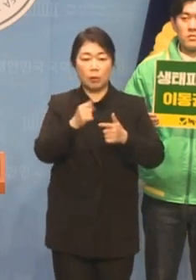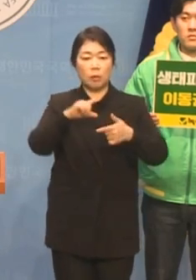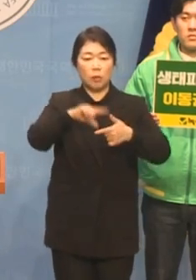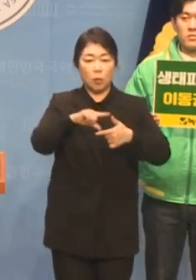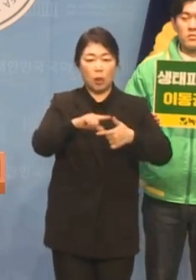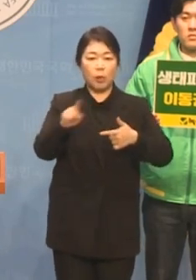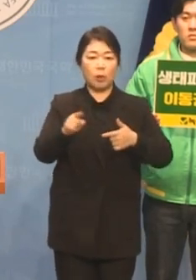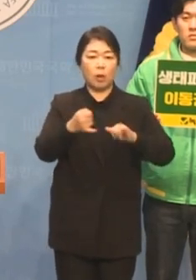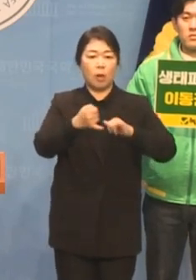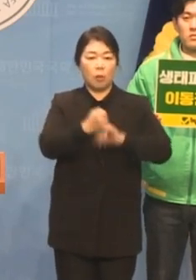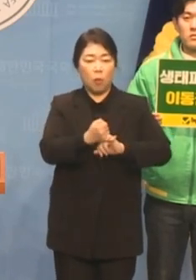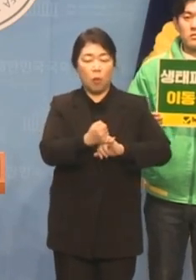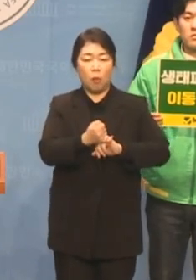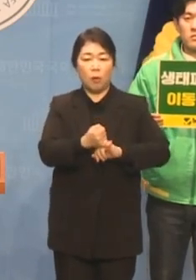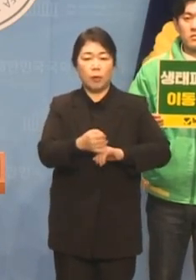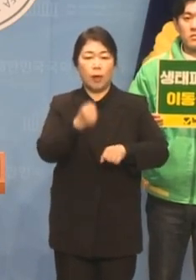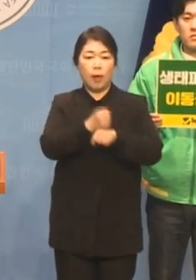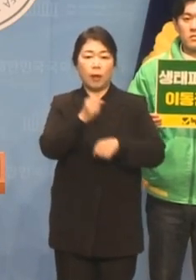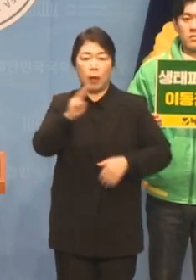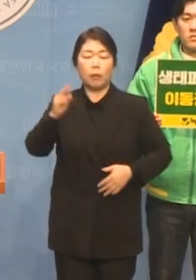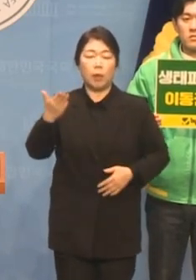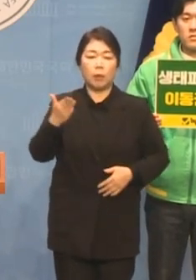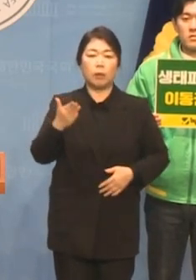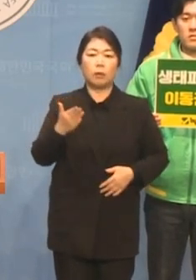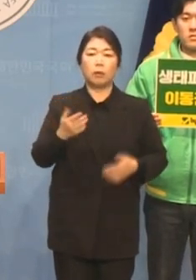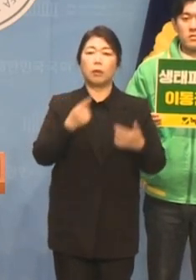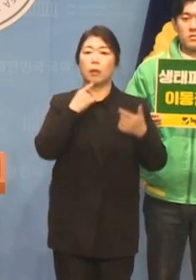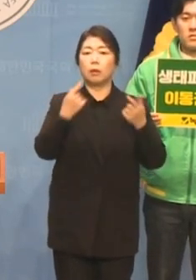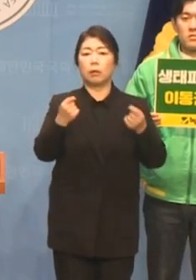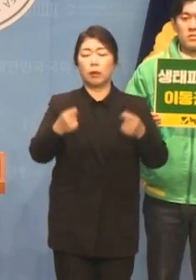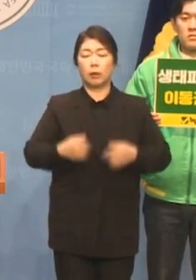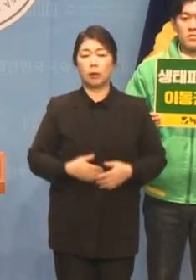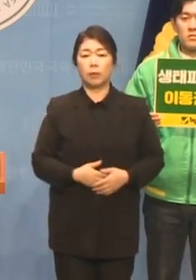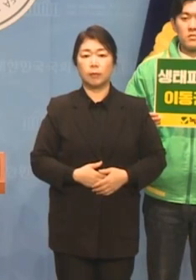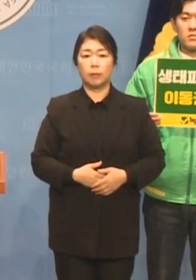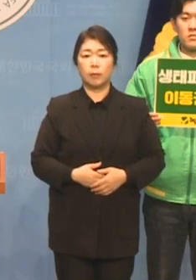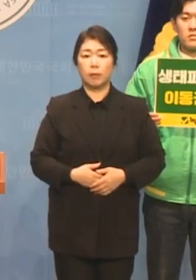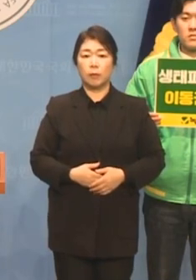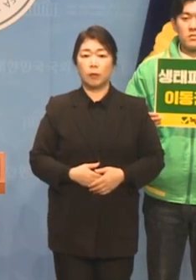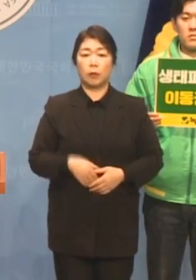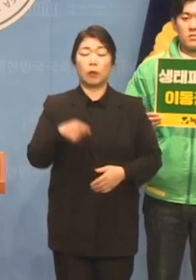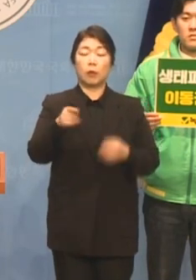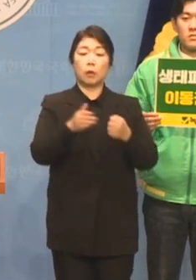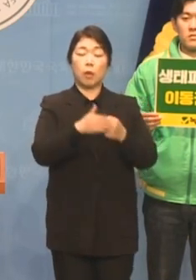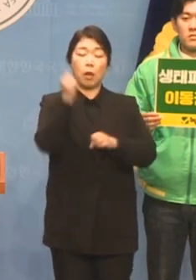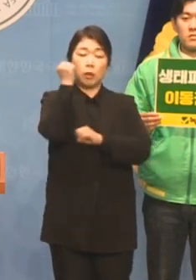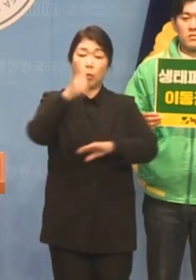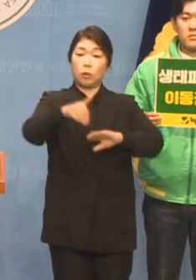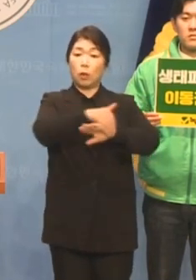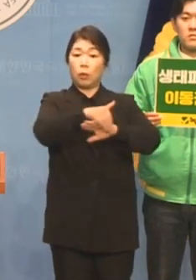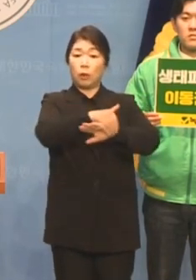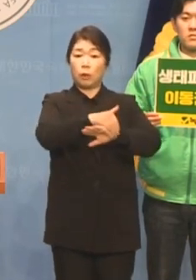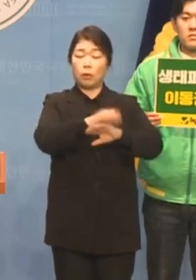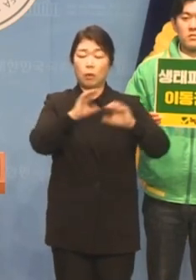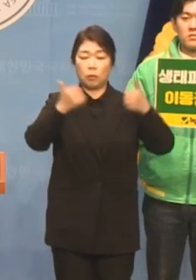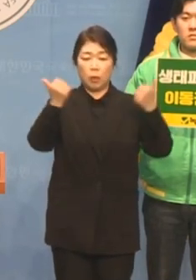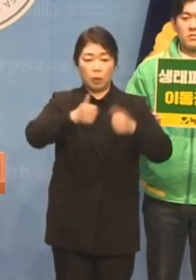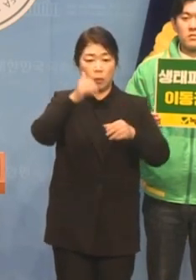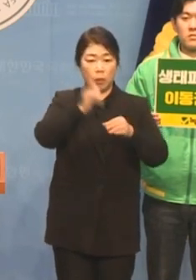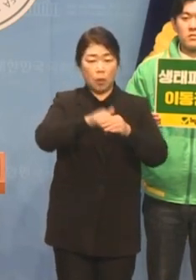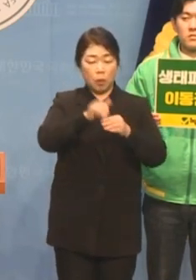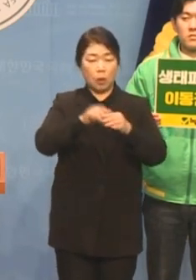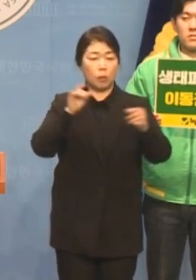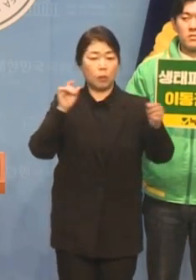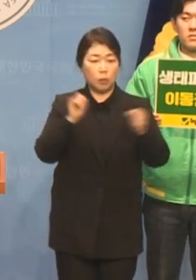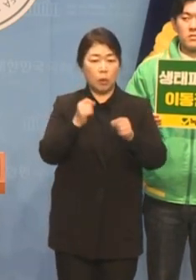반드시 흔들어 보여 줘야 할 리 큰 다이아몬드 반지 같습니다 이에 대한 기본 계획이 총선을 앞둔 지난해